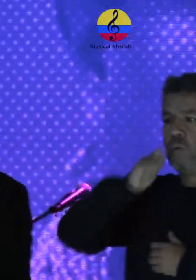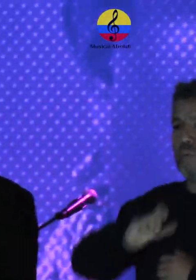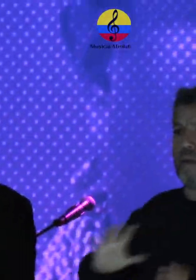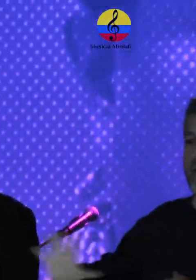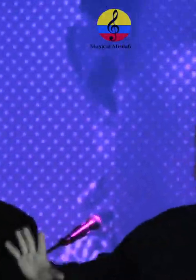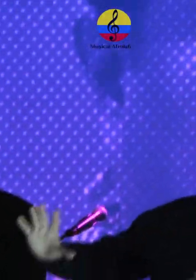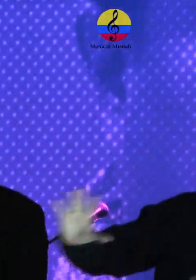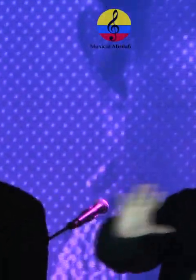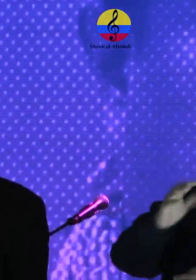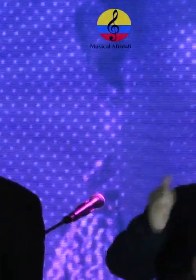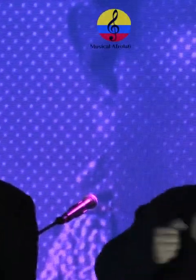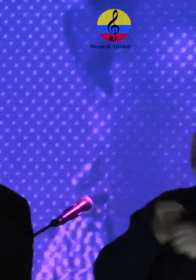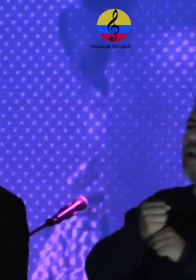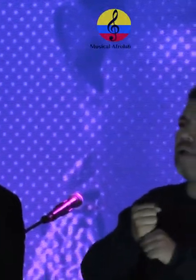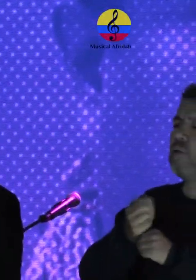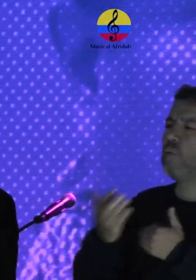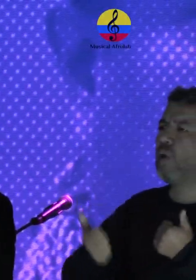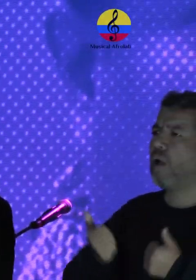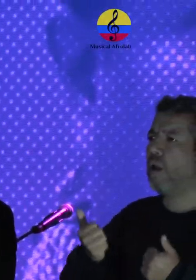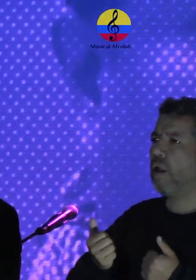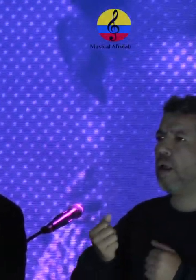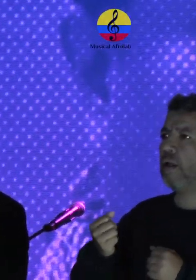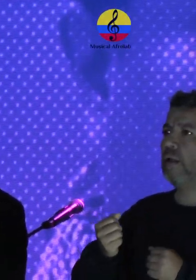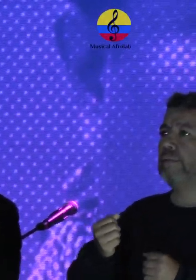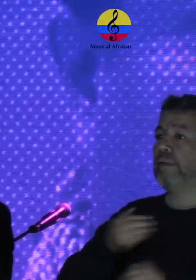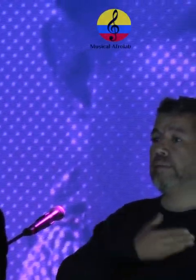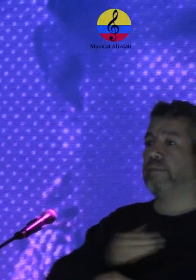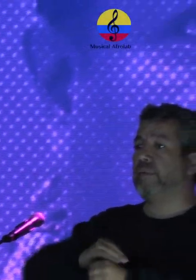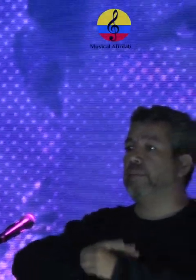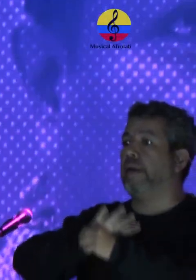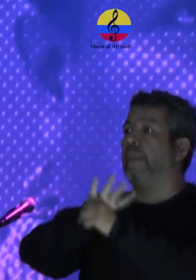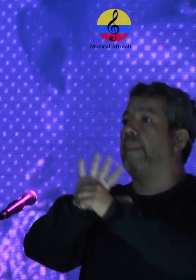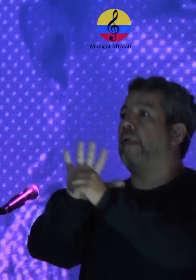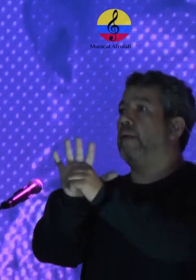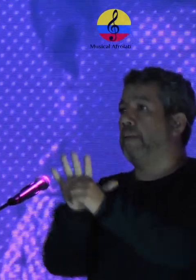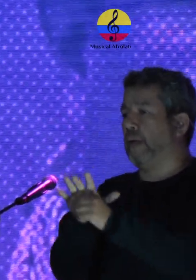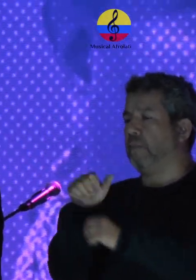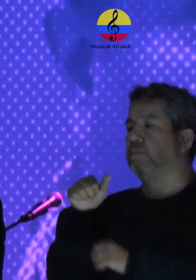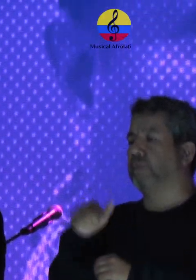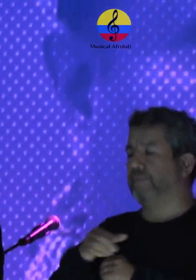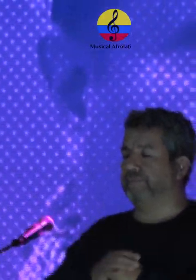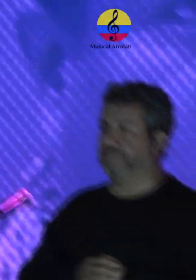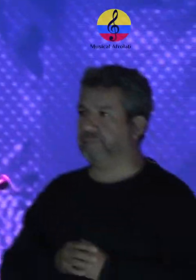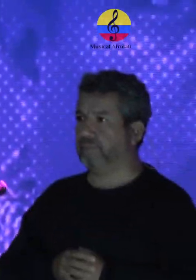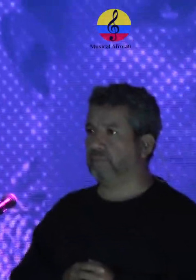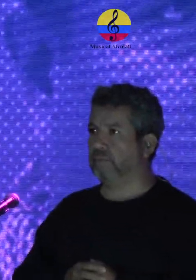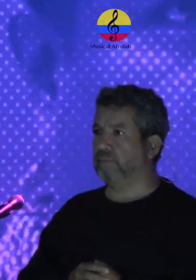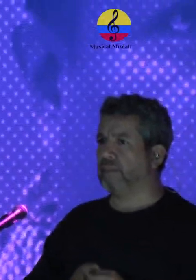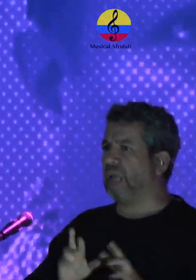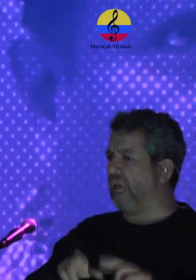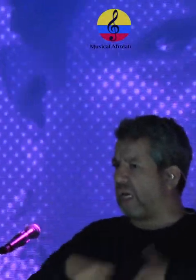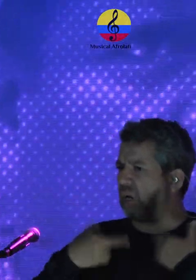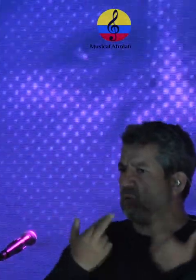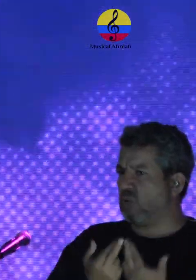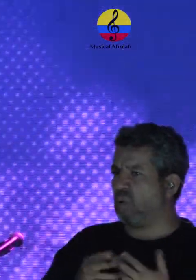humanidad, que fue el año largo de la pandemia. Tras esas rondas,